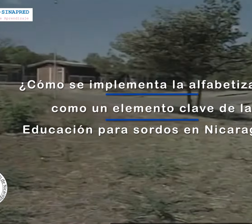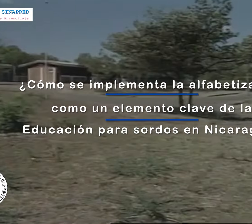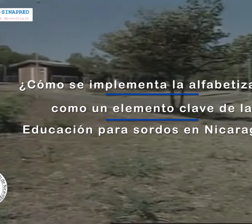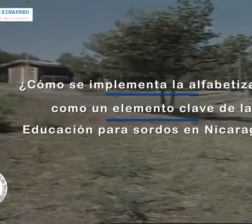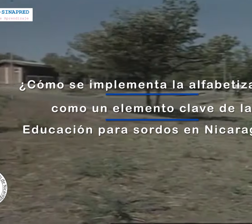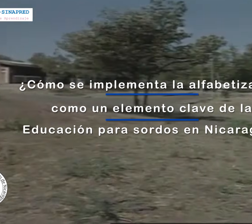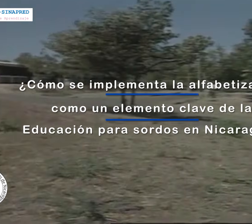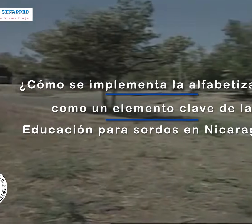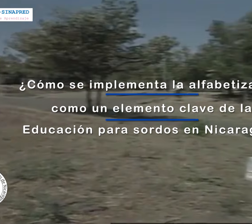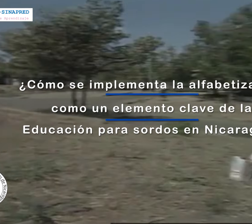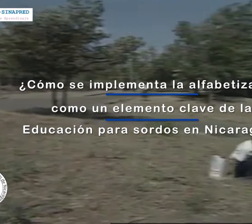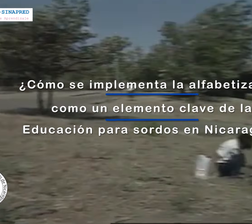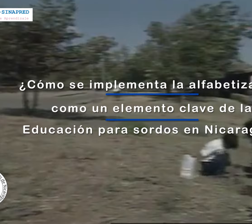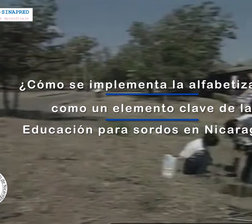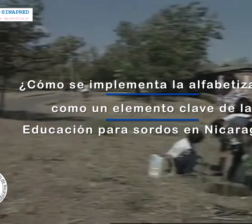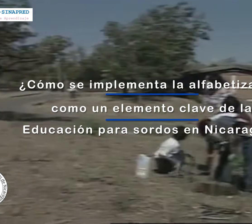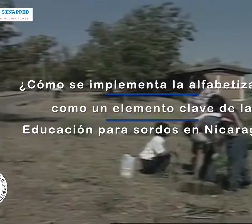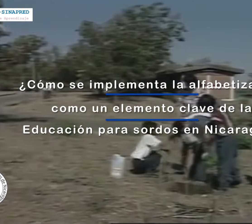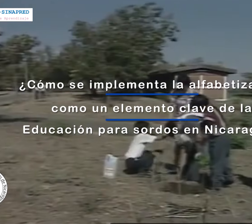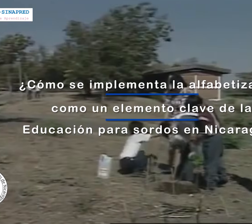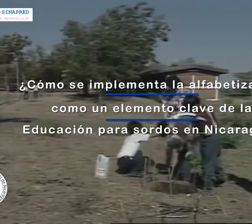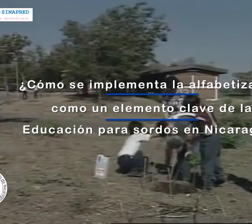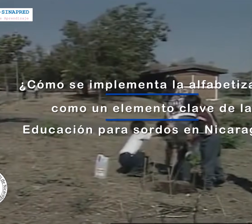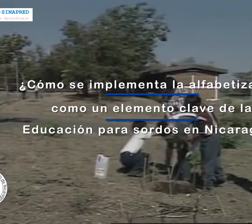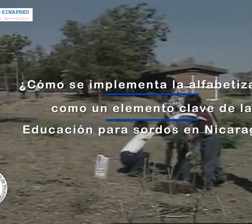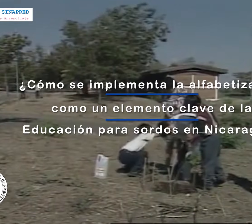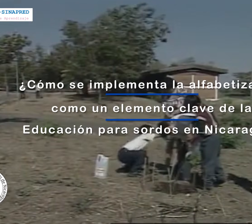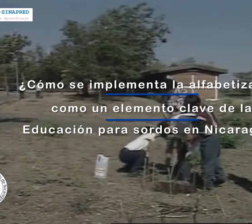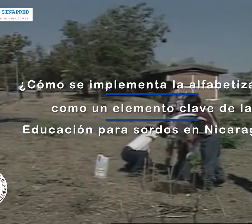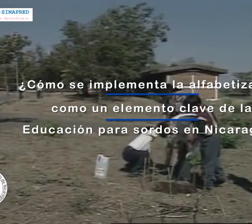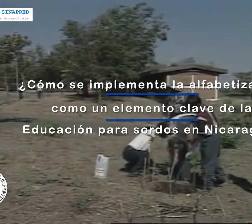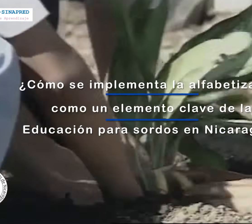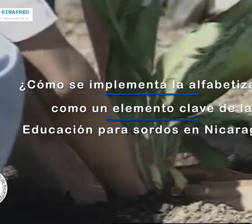un elemento clave de la educación para sordos en Nicaragua?